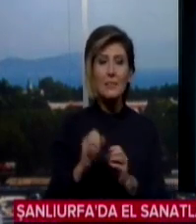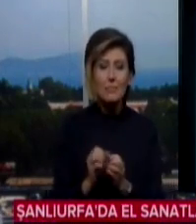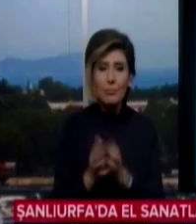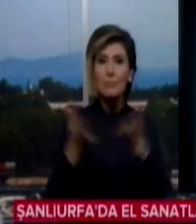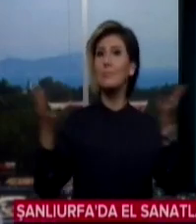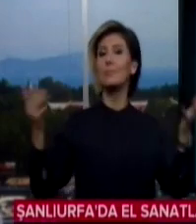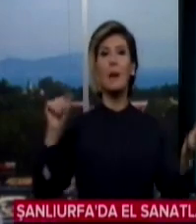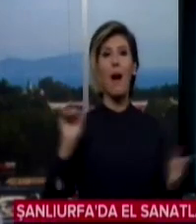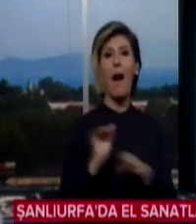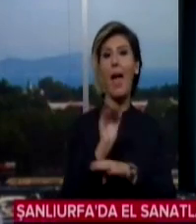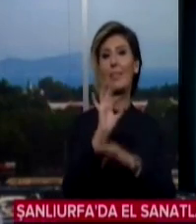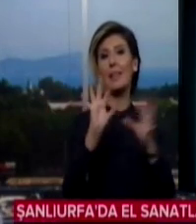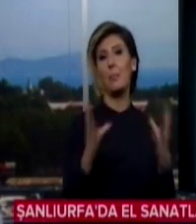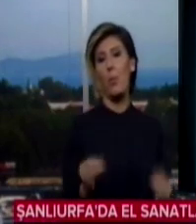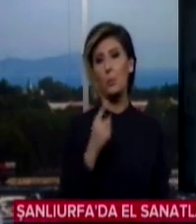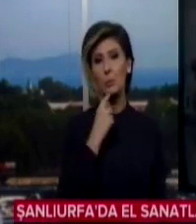buldu.